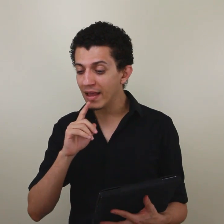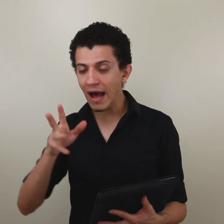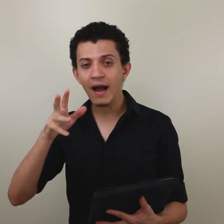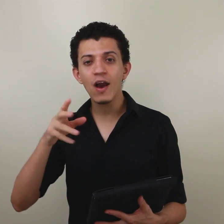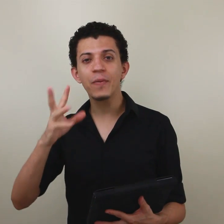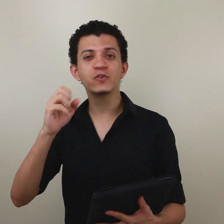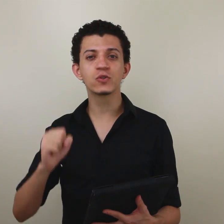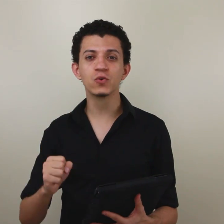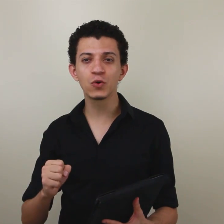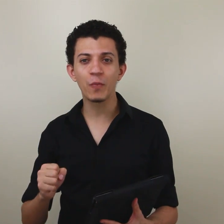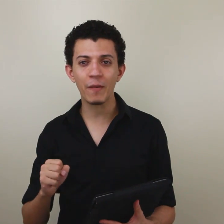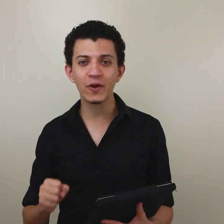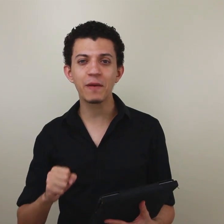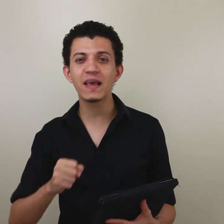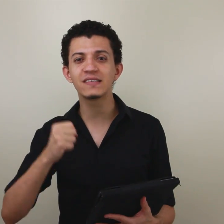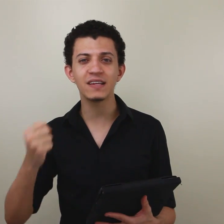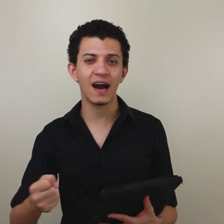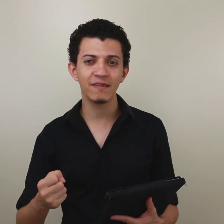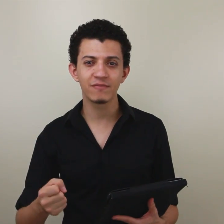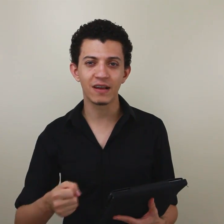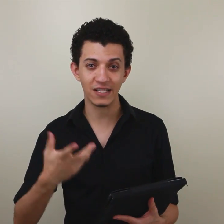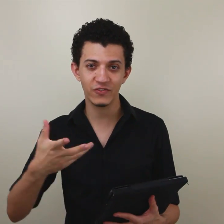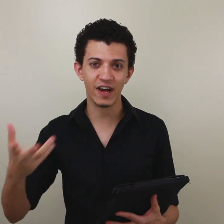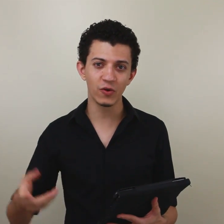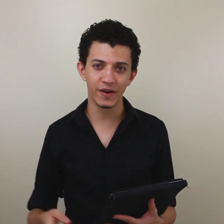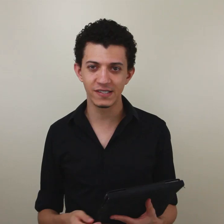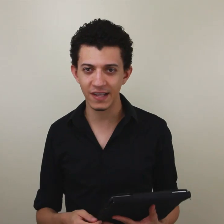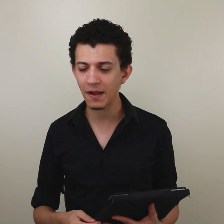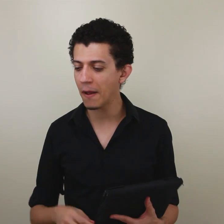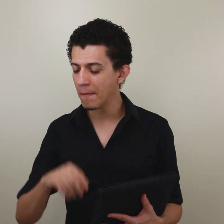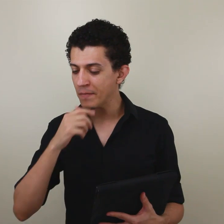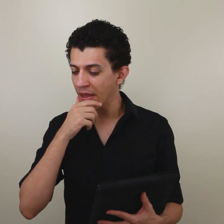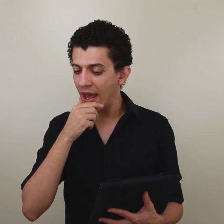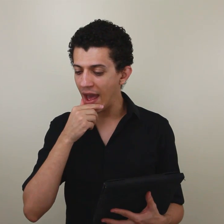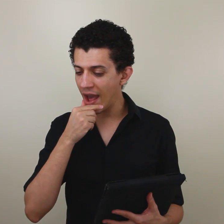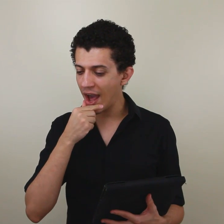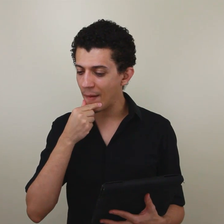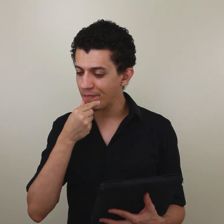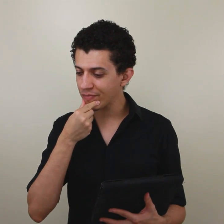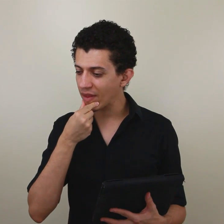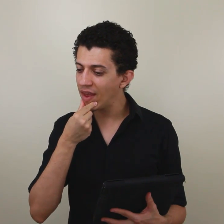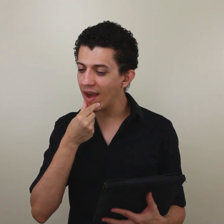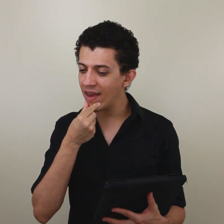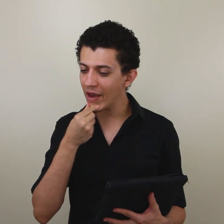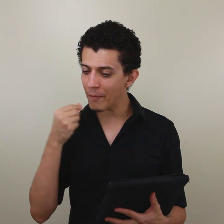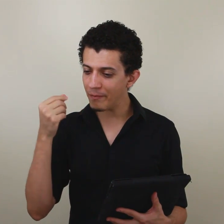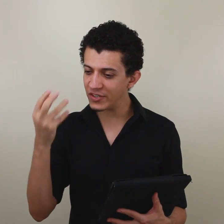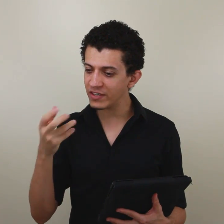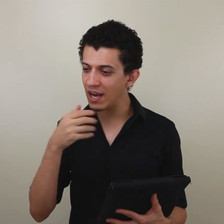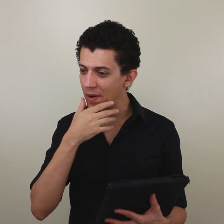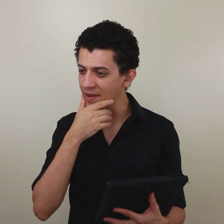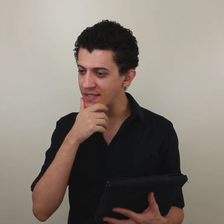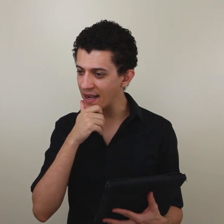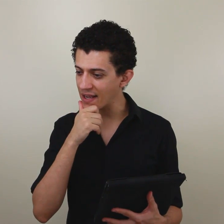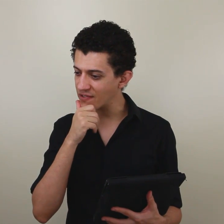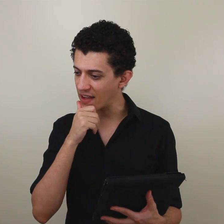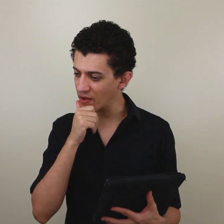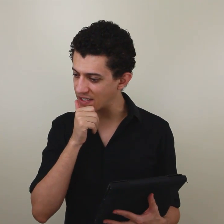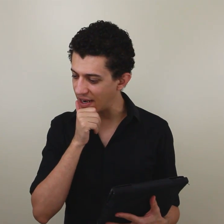lá eu pedi um surdo para poder me ensinar classificadores, né? E aí, pedindo ele para me ensinar classificadores da